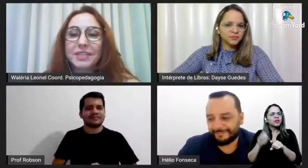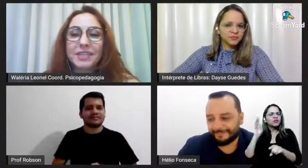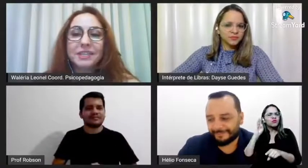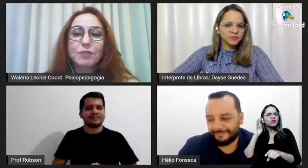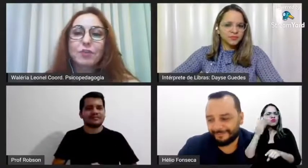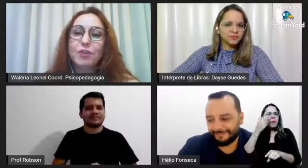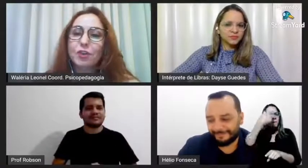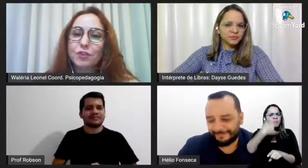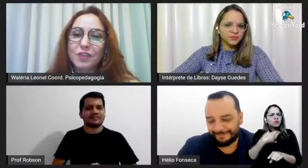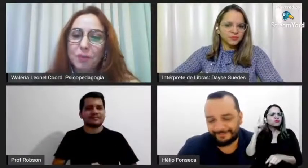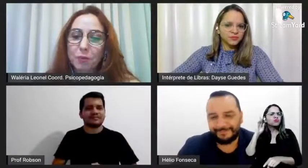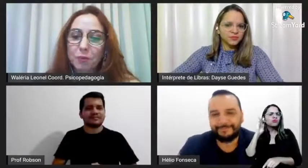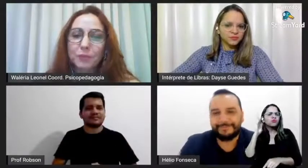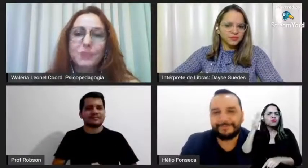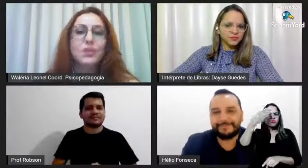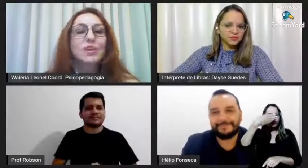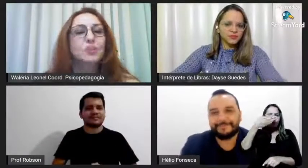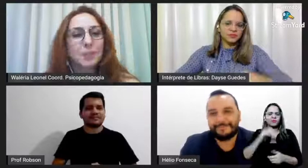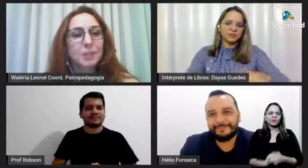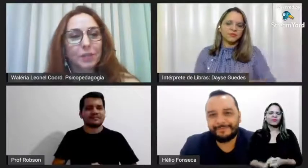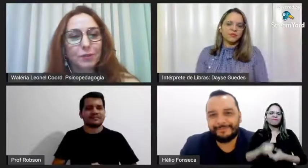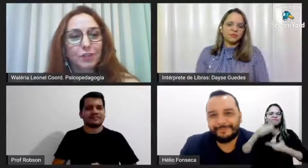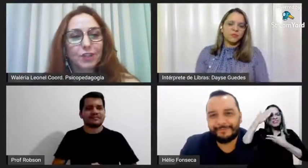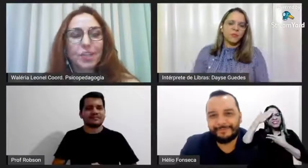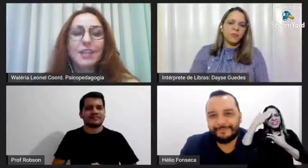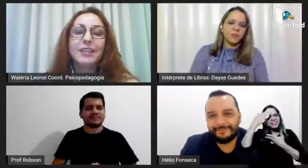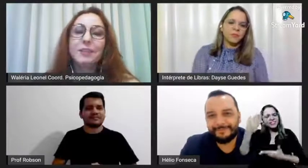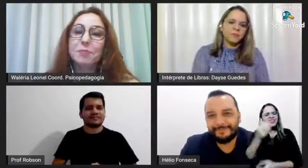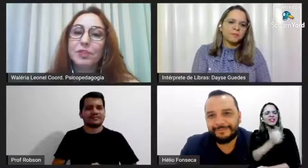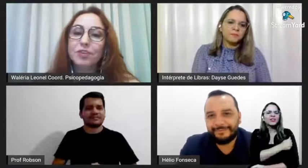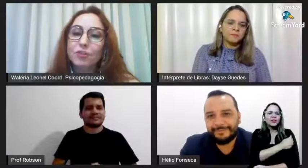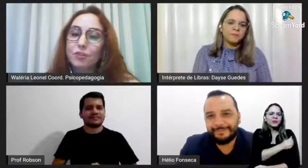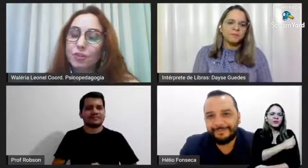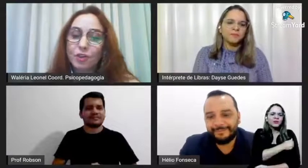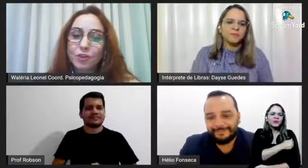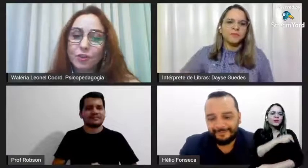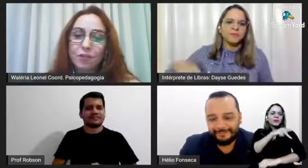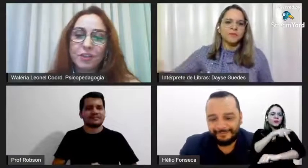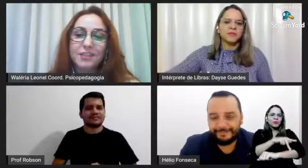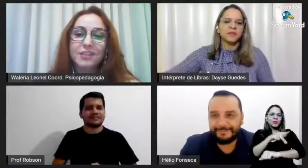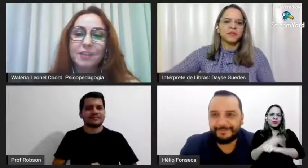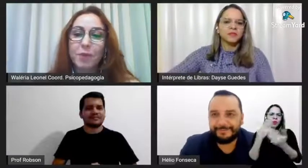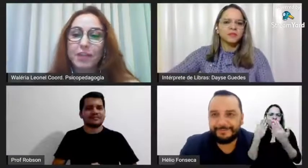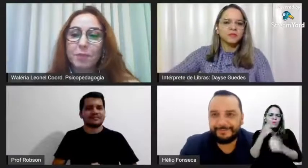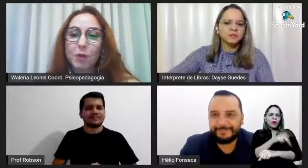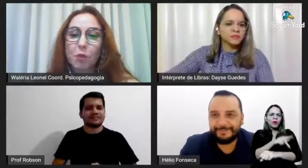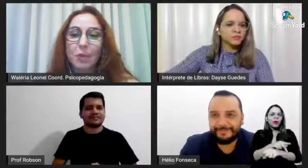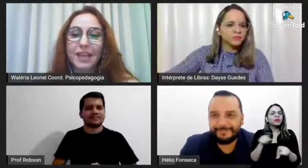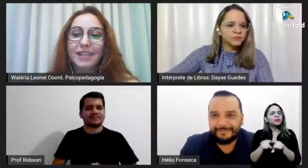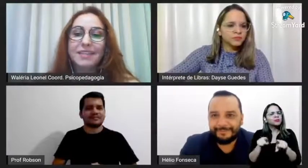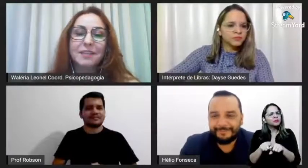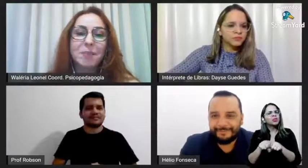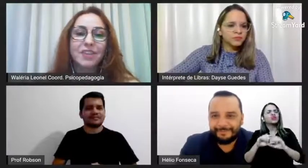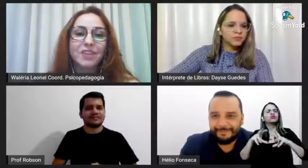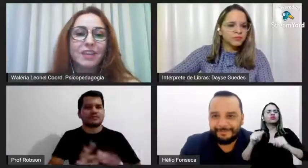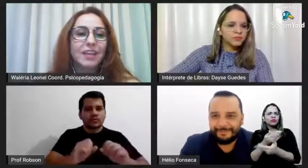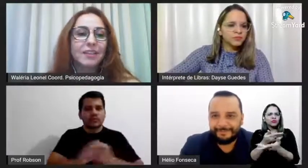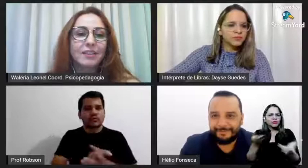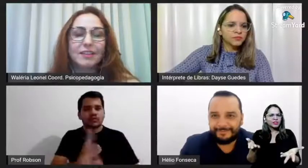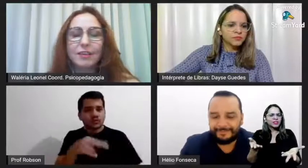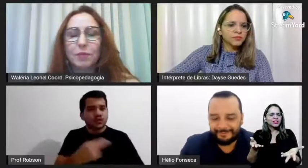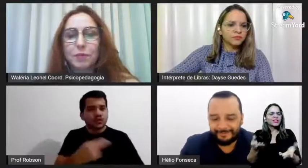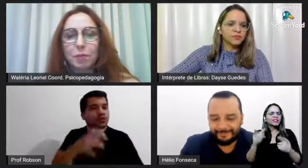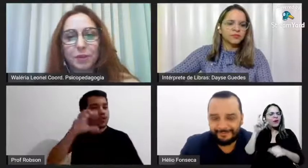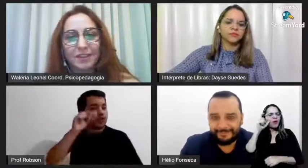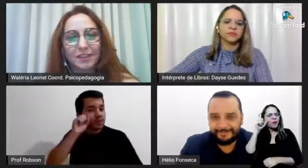a presença dos nossos alunos de psicopedagogia e também dos nossos ouvintes que estão aqui para acompanhar essa temática que